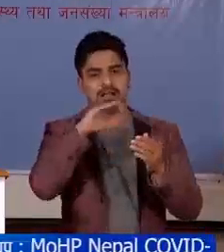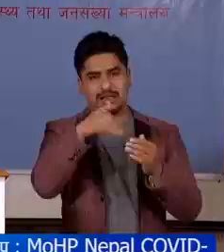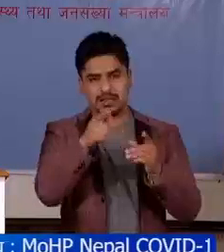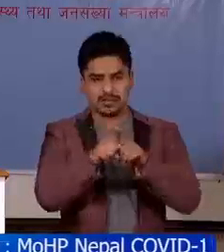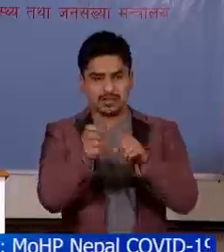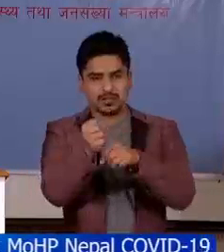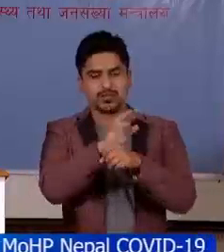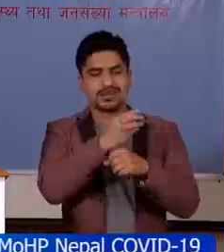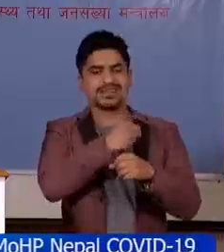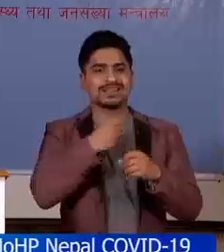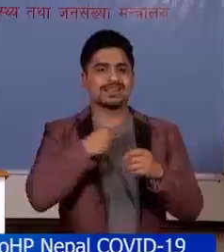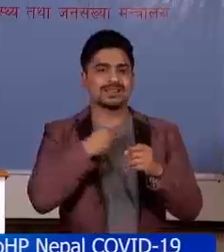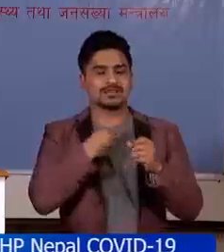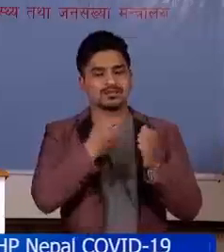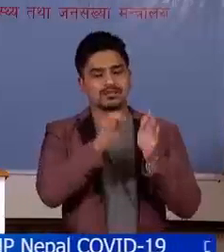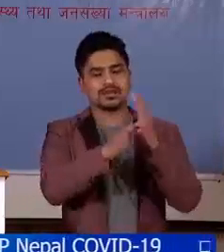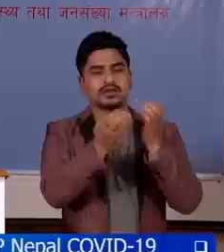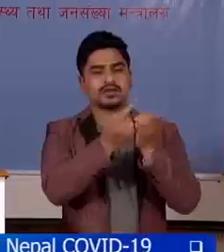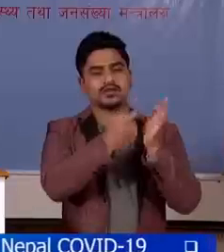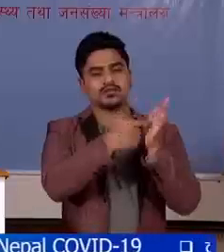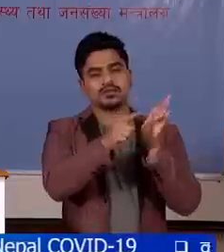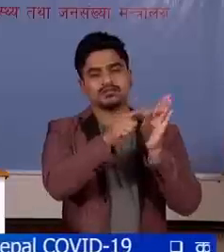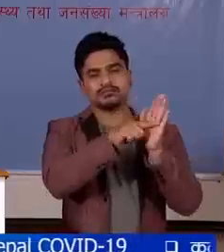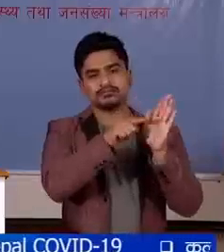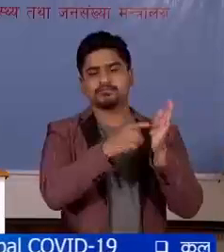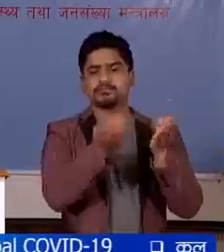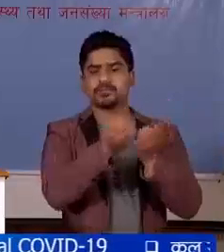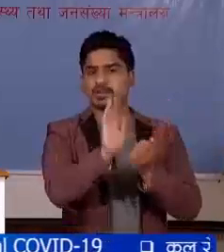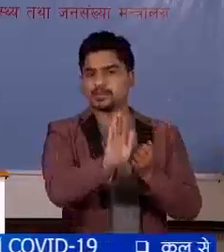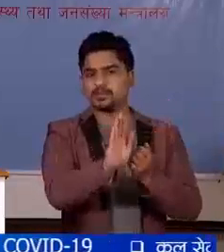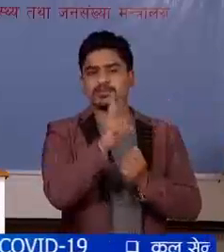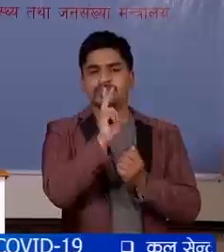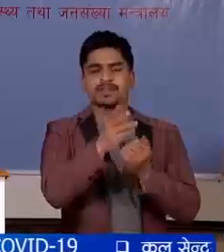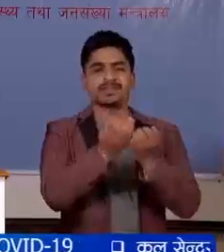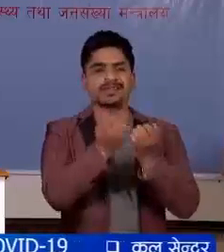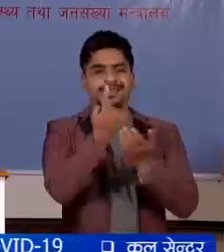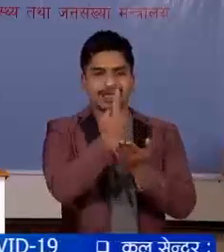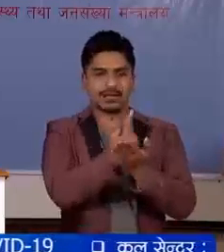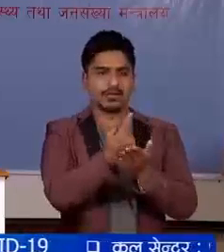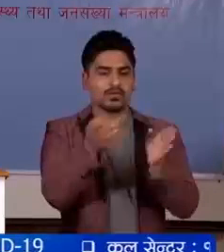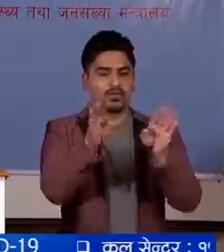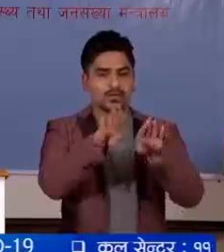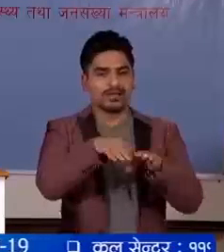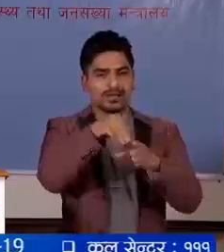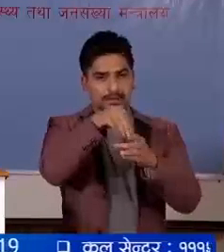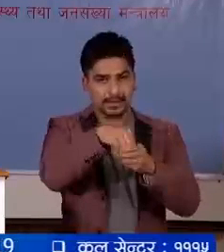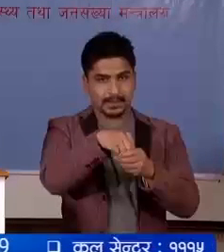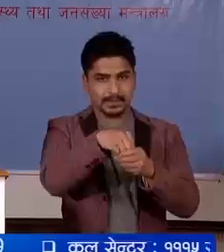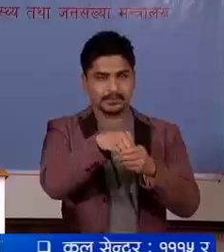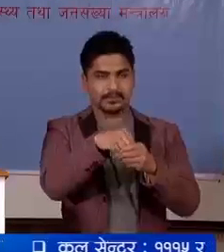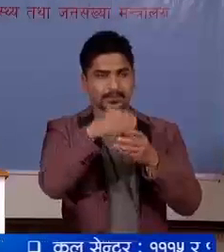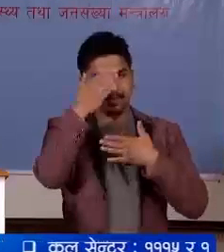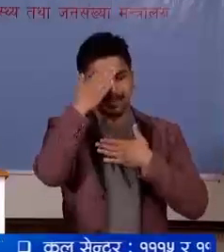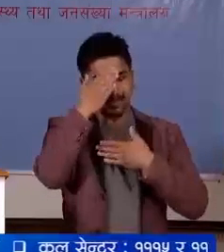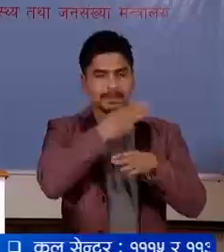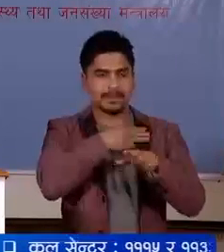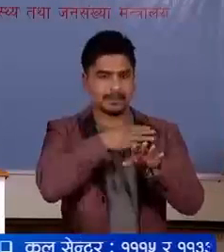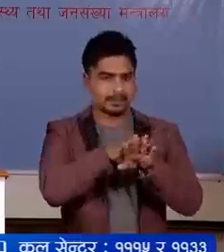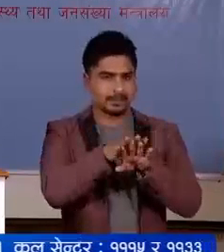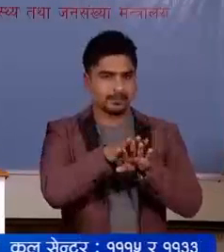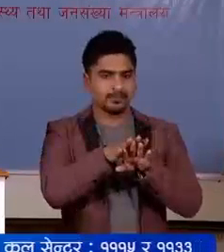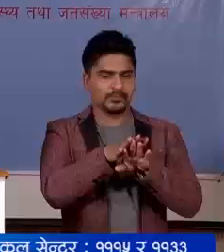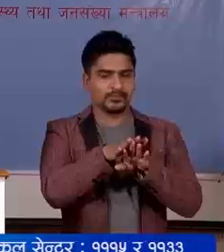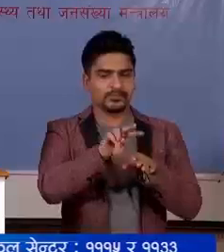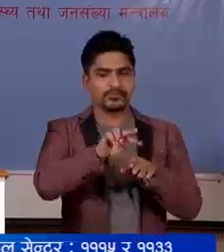संचालान गरने गरी सुचिक्रित गरेका छुँँ तेसे गरी काठ्मडु उपत्यका वित्र बिरामी हरु को